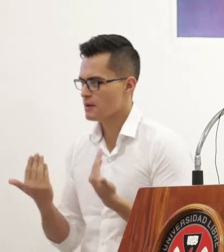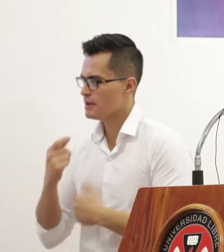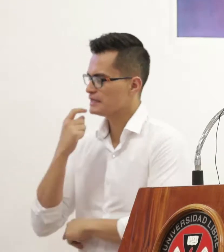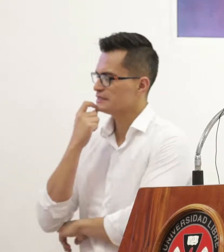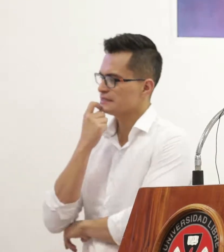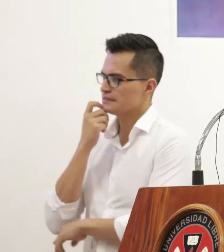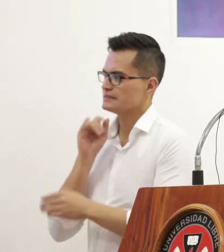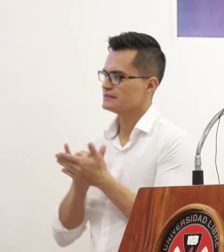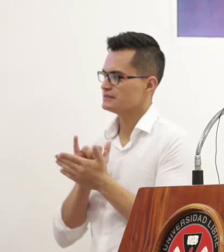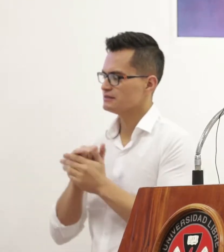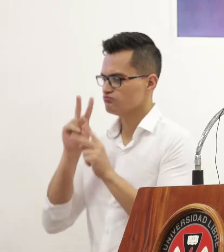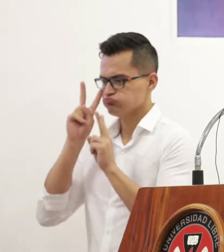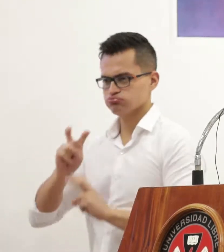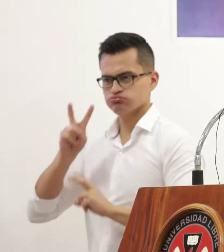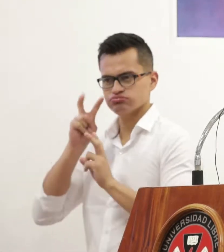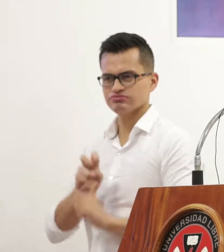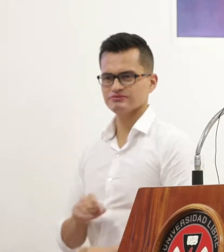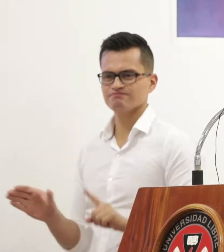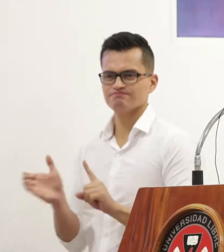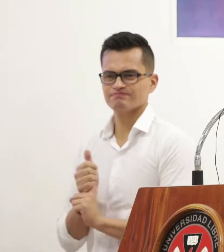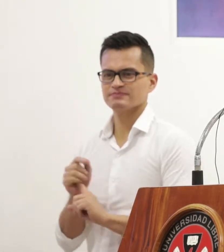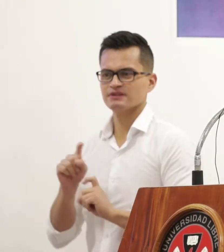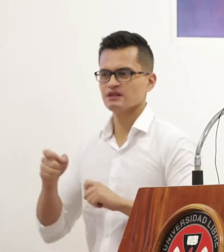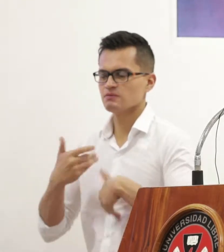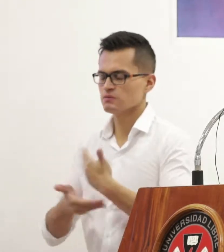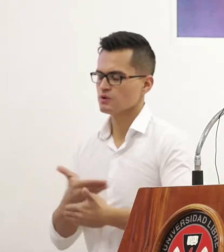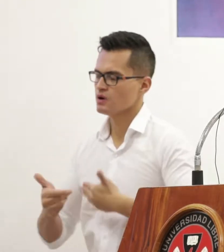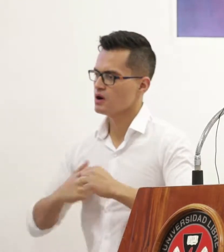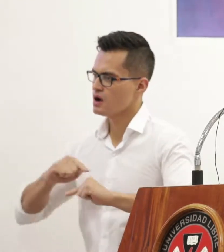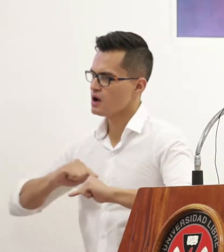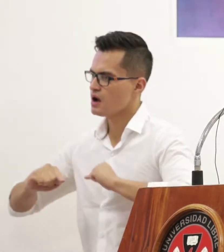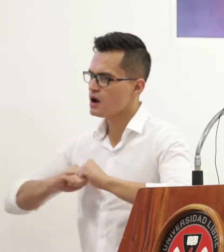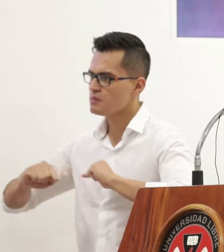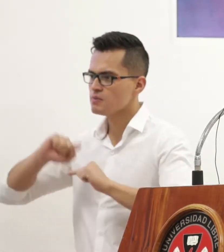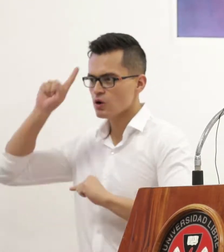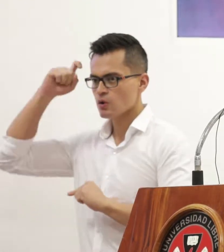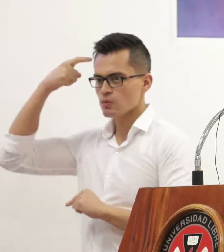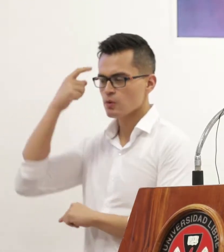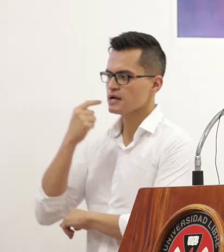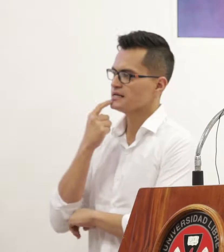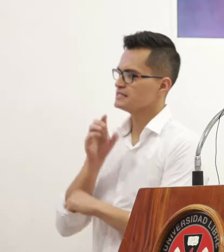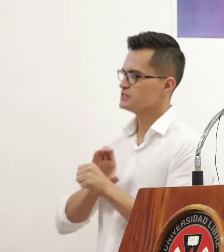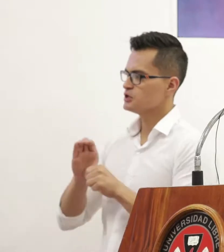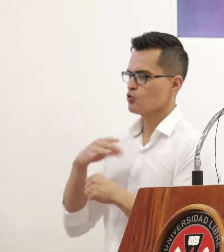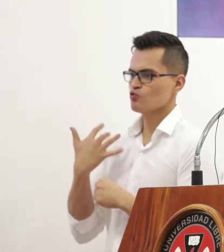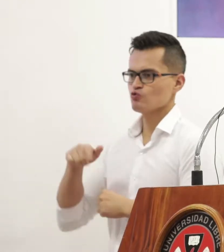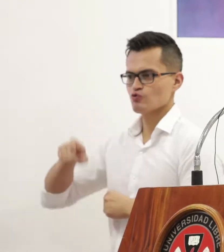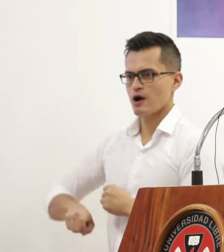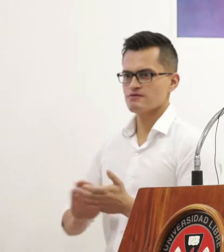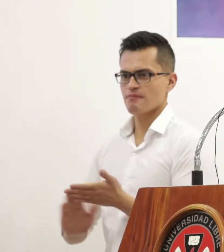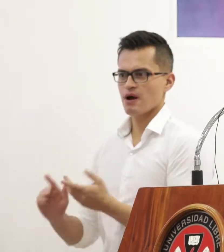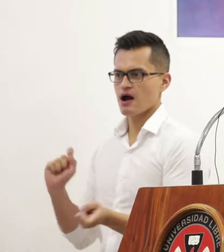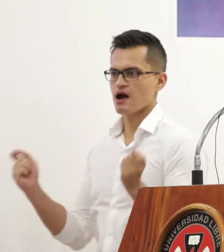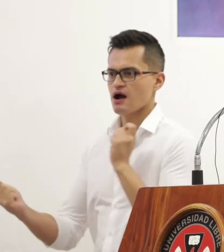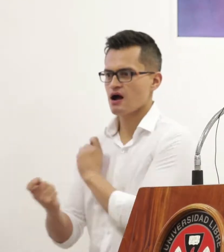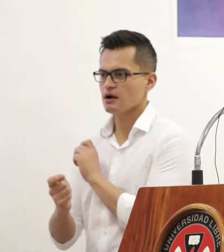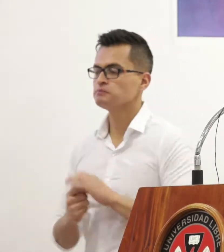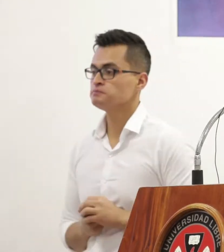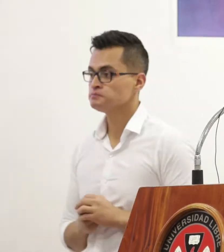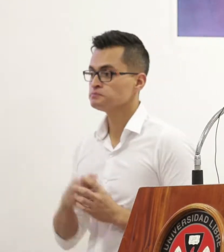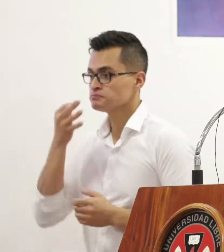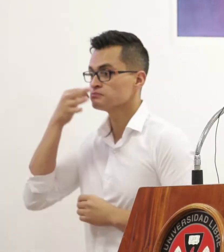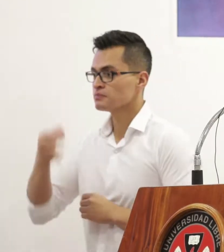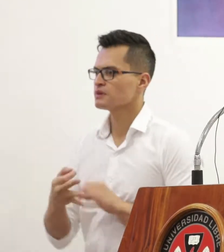de patologías en el manejo de la administración pública de esta ciudad. Y hemos tenido aliados, y yo debo decir